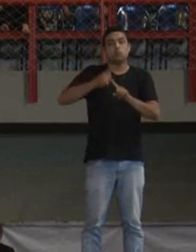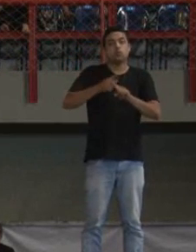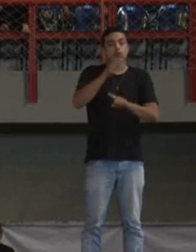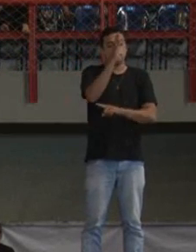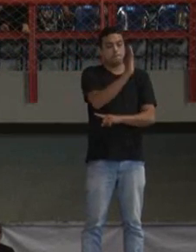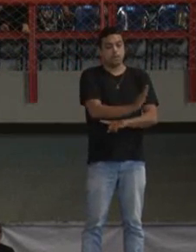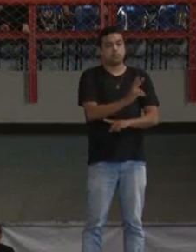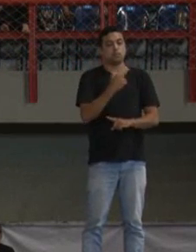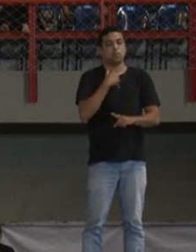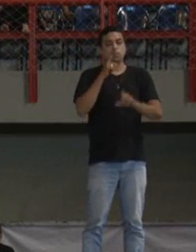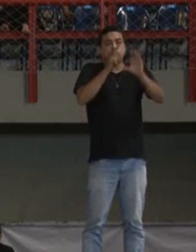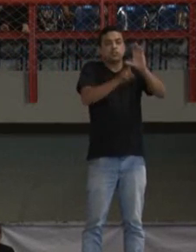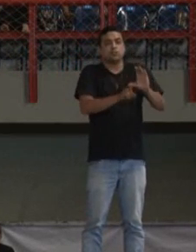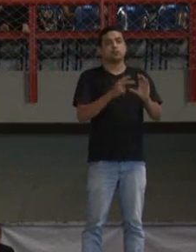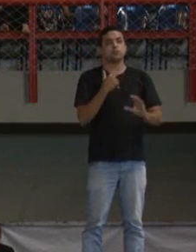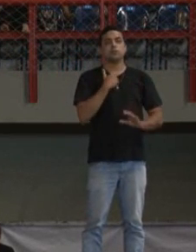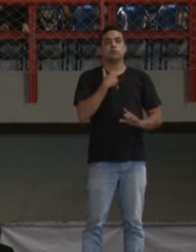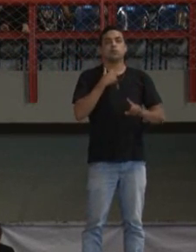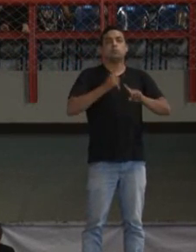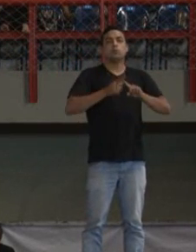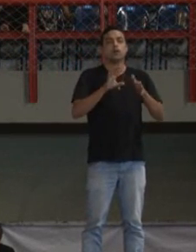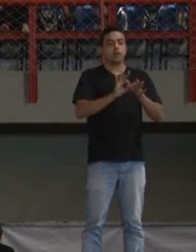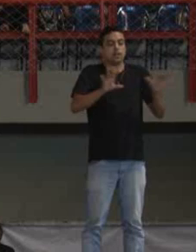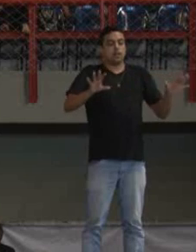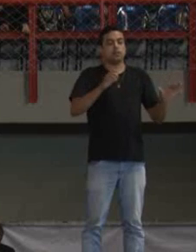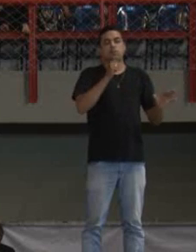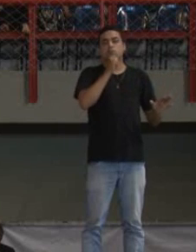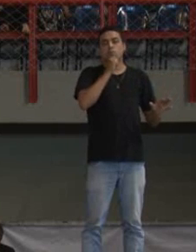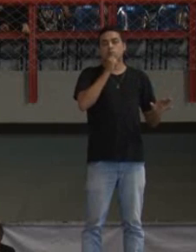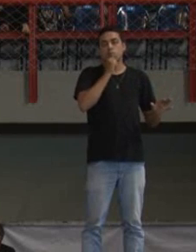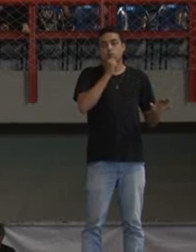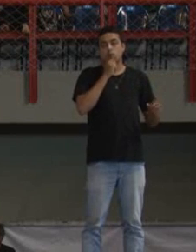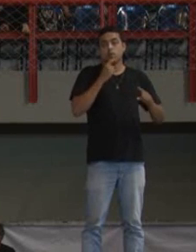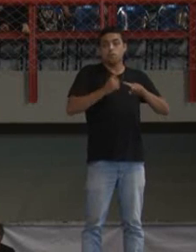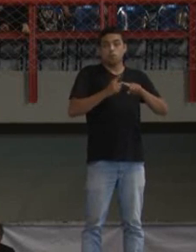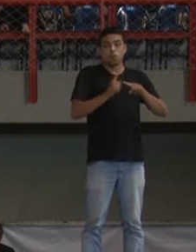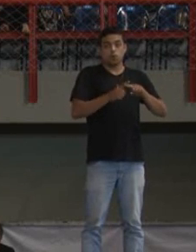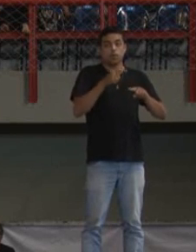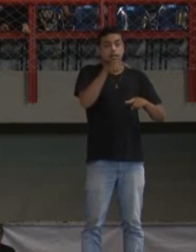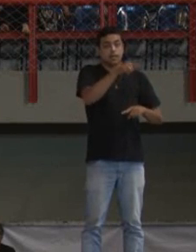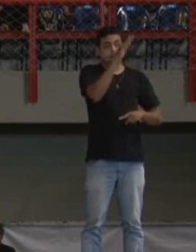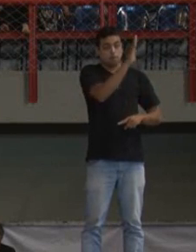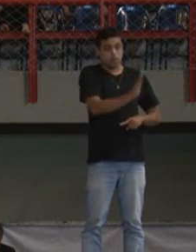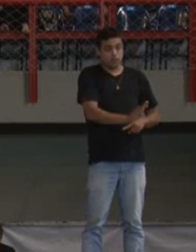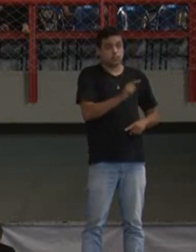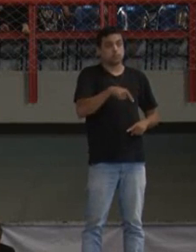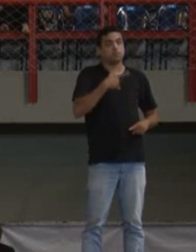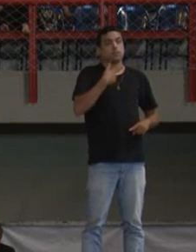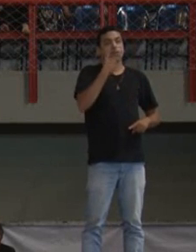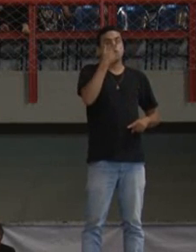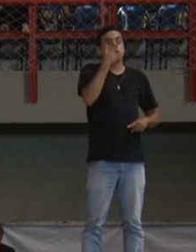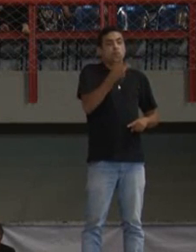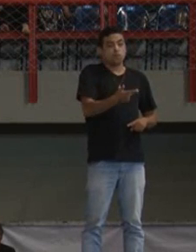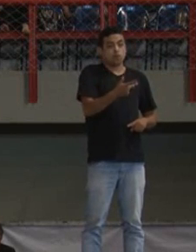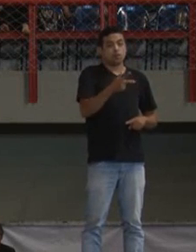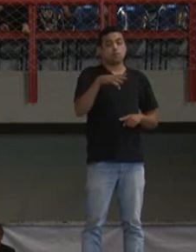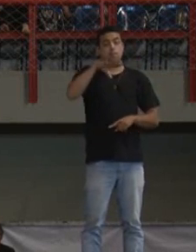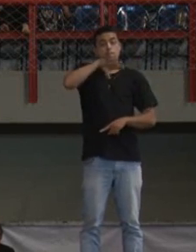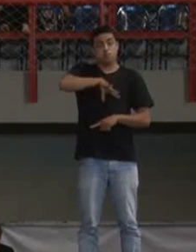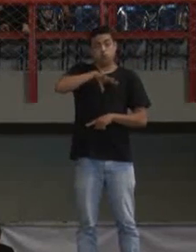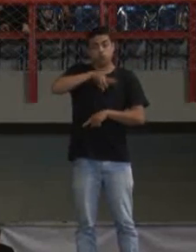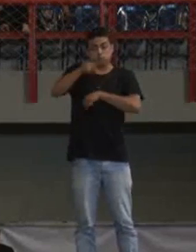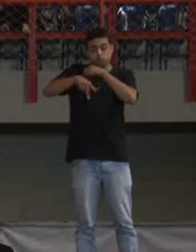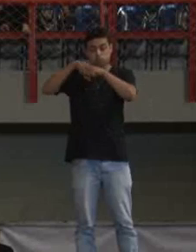podia se endividar, porque ele não era independente. O Brasil só falava em nome de... Aliás,